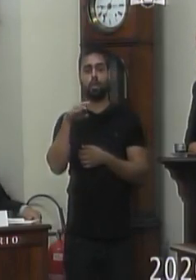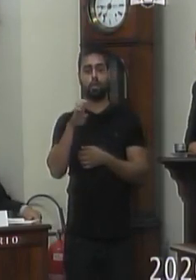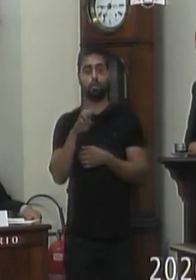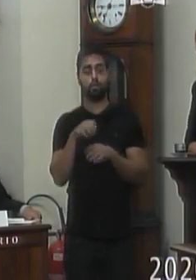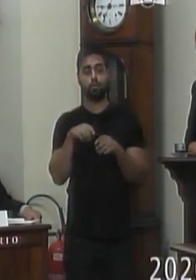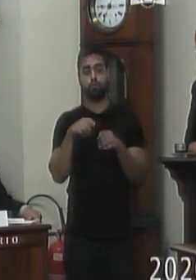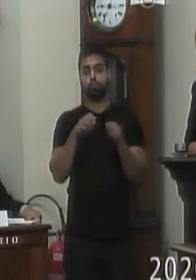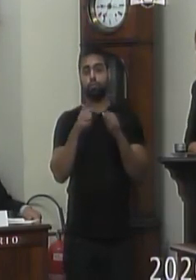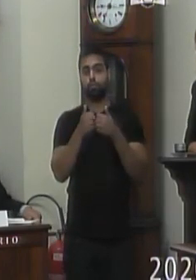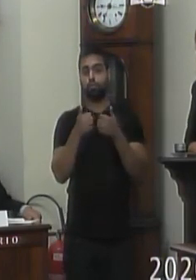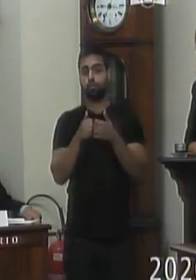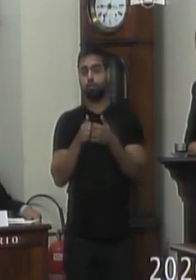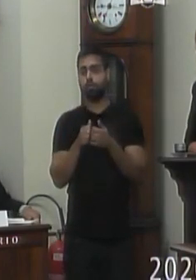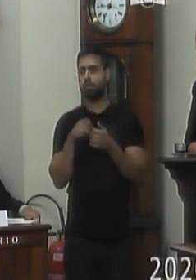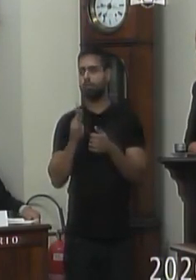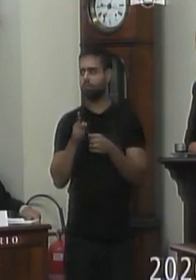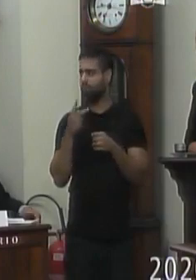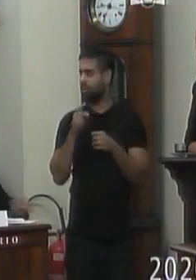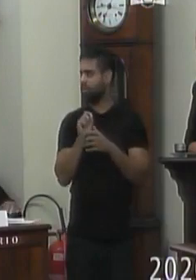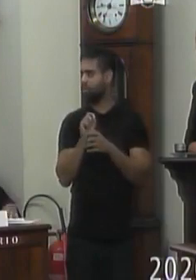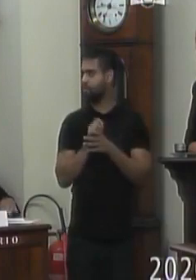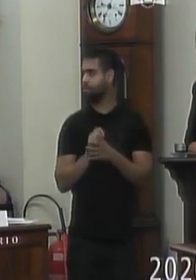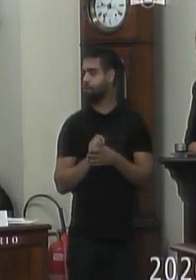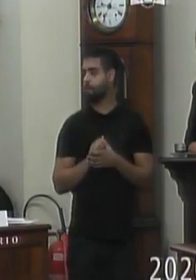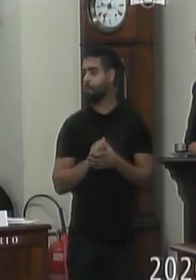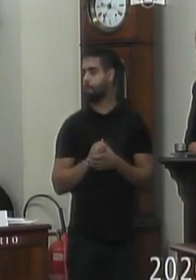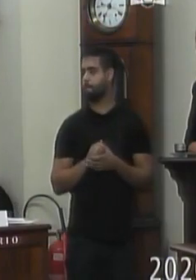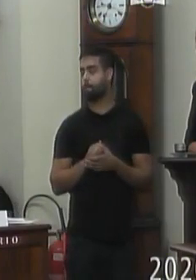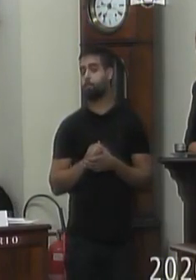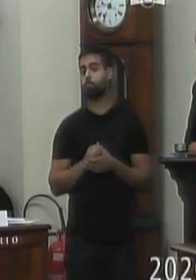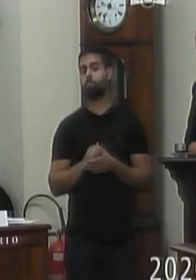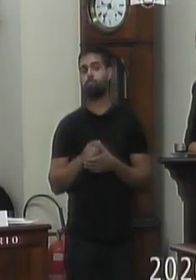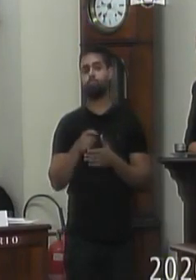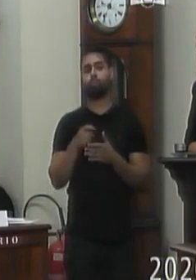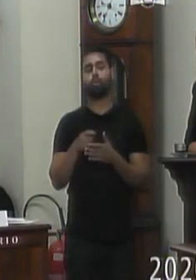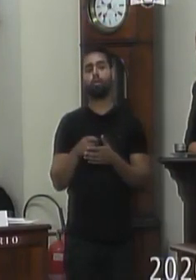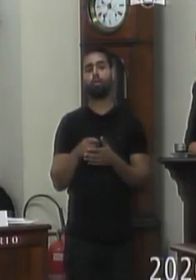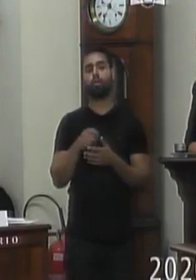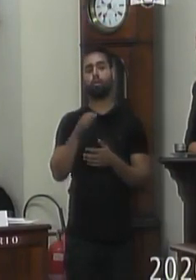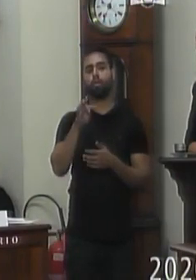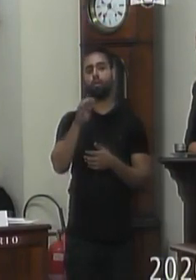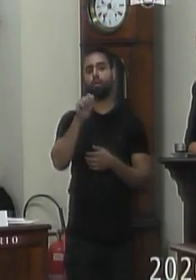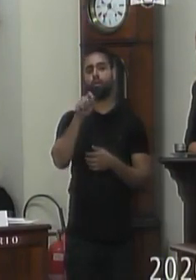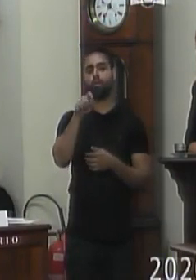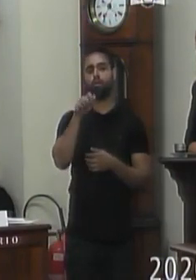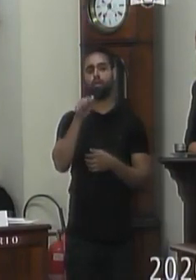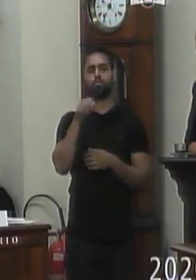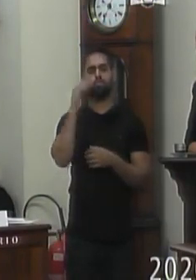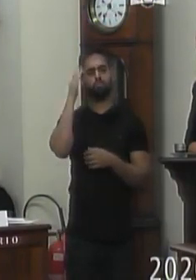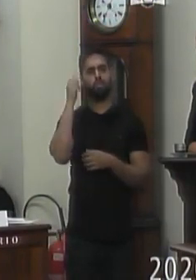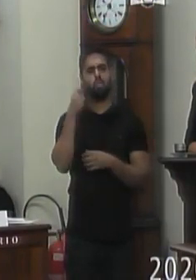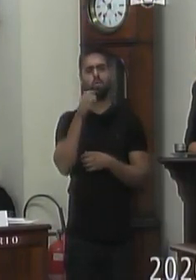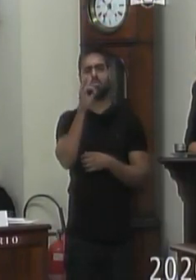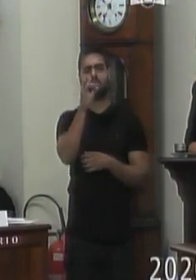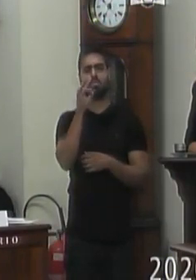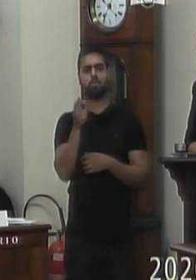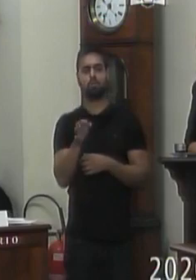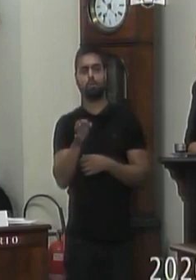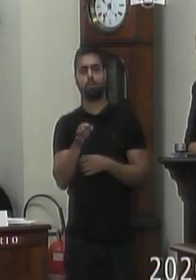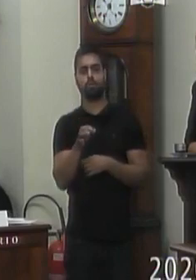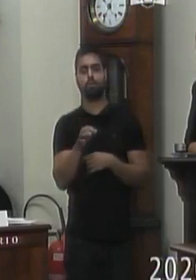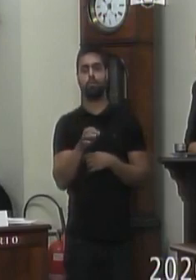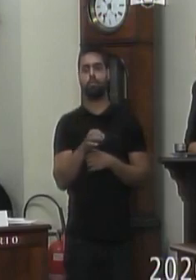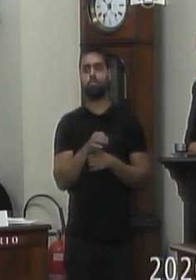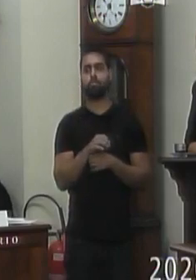vereador Marquinhos, nós, a gente sempre fala sobre isso, aquela taxa de embarque de tantos por cento, se eu não me engano, acho que é 5%, que